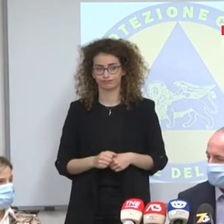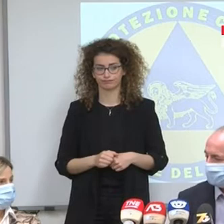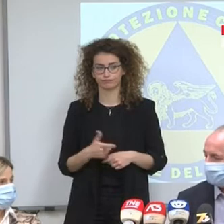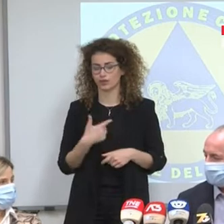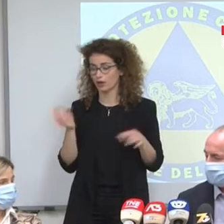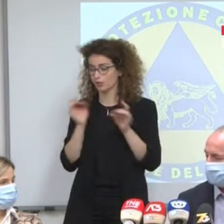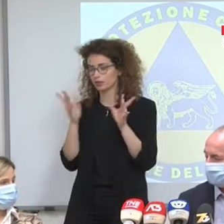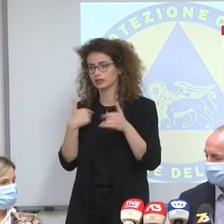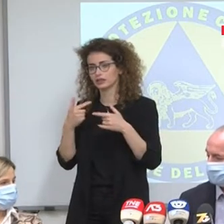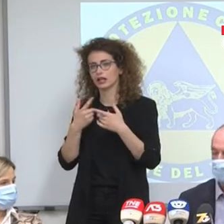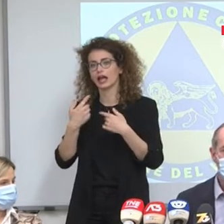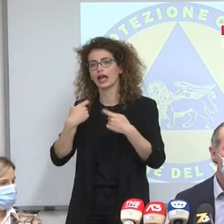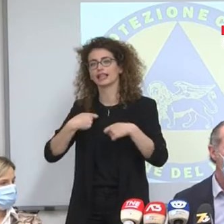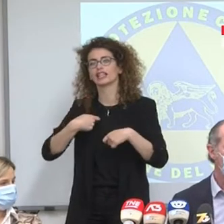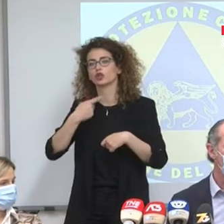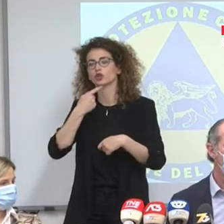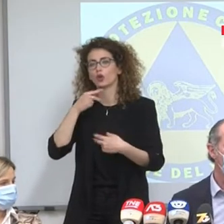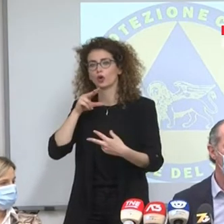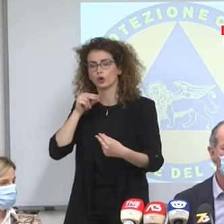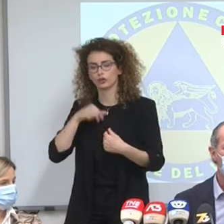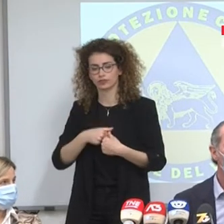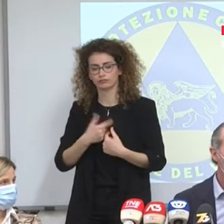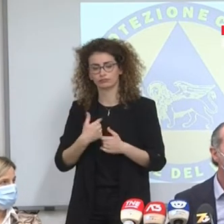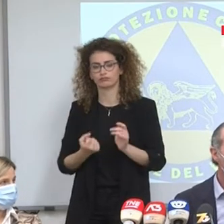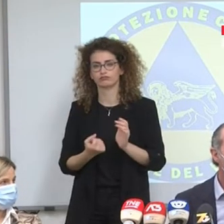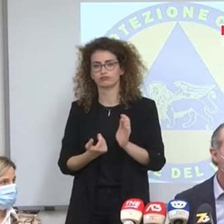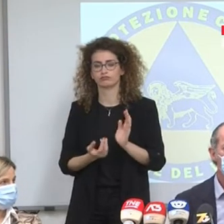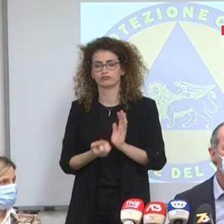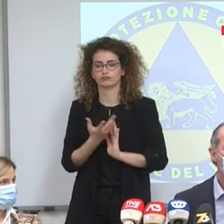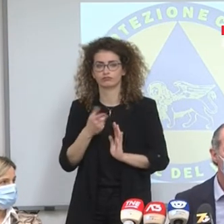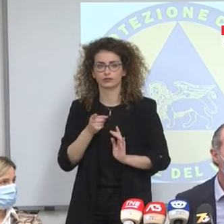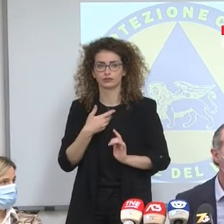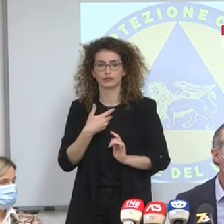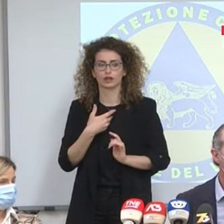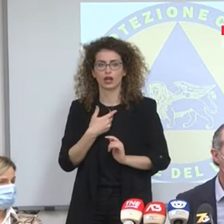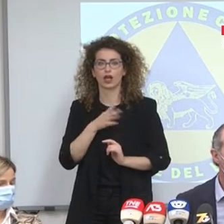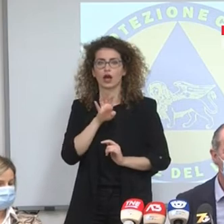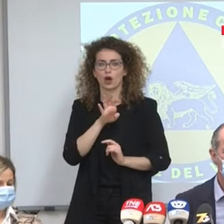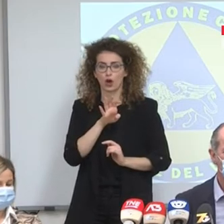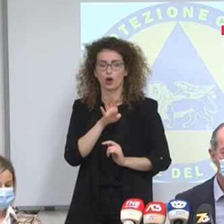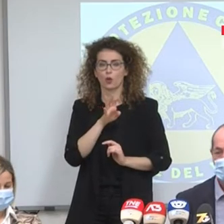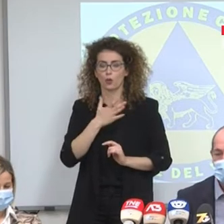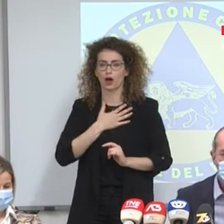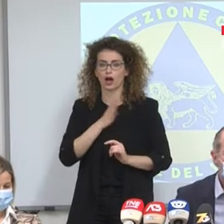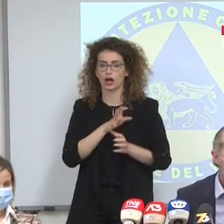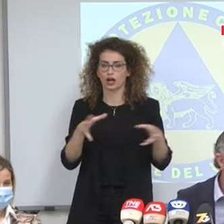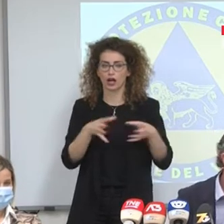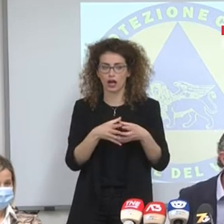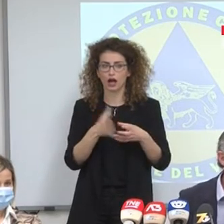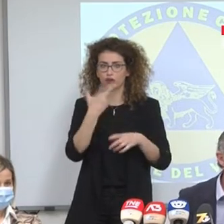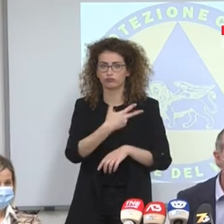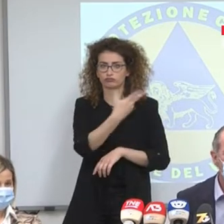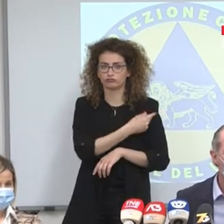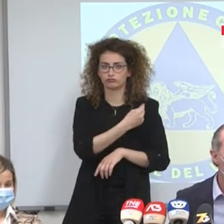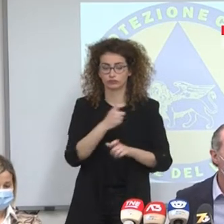Peraltro stamattina parlavo con i direttori e ne viene fuori che i quarantenni stanno ancora incazzando per volersi vaccinare. Se arrivassero ancora